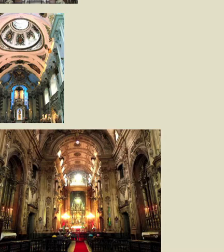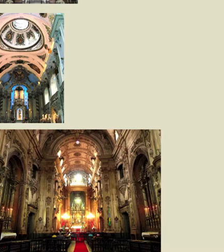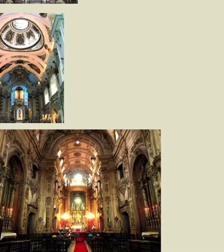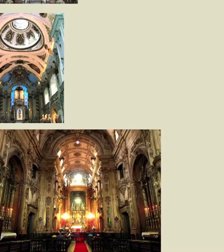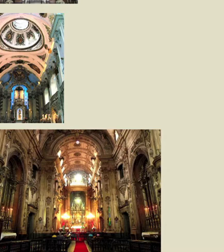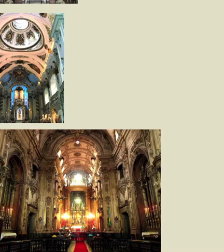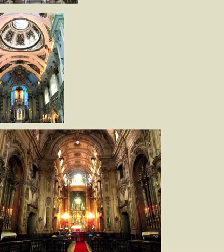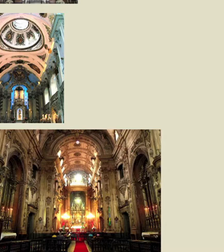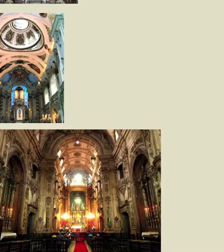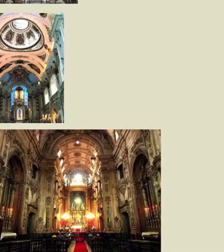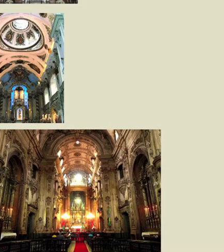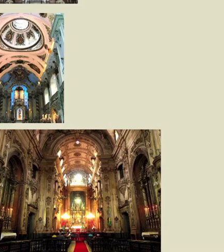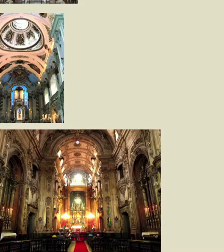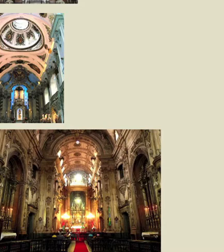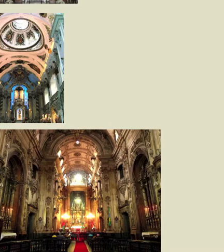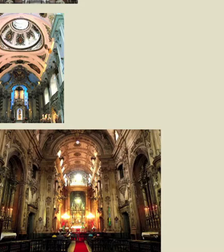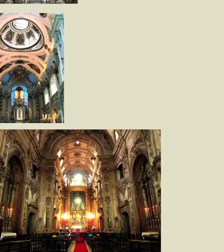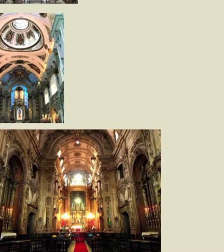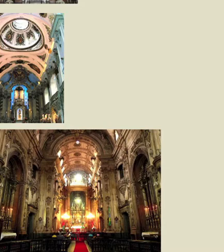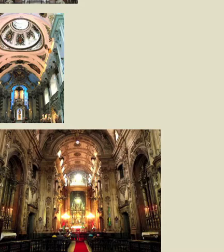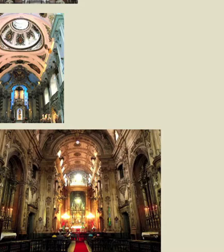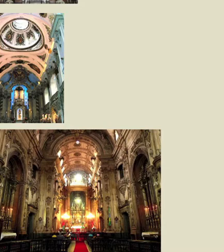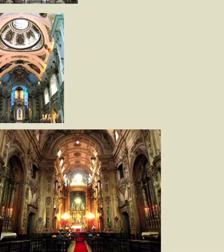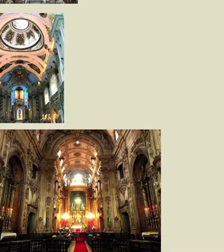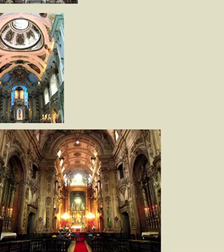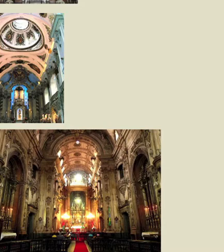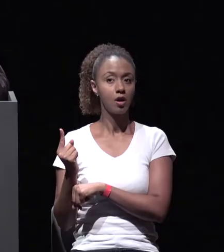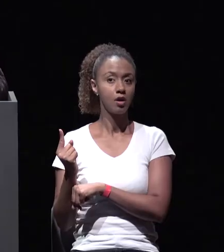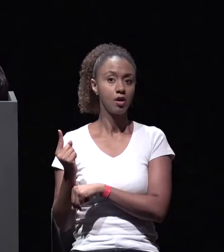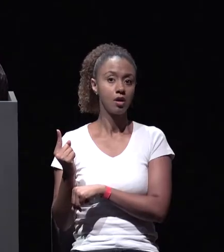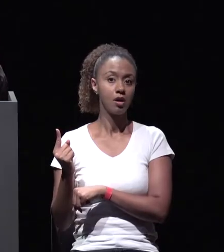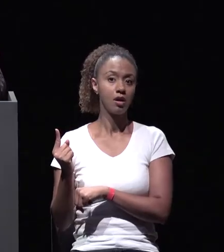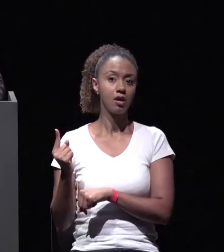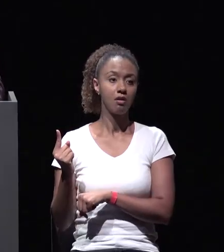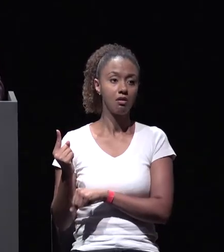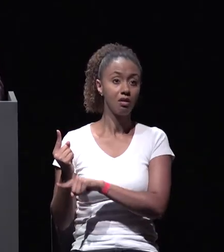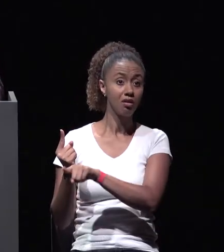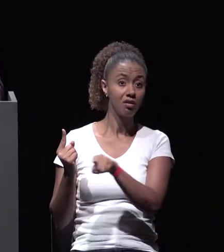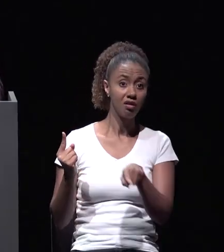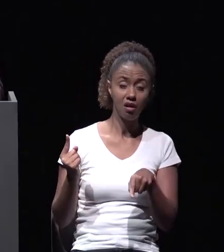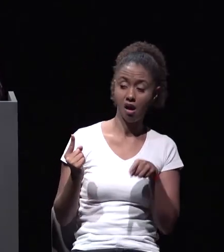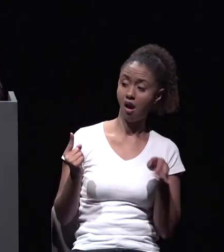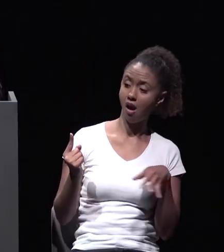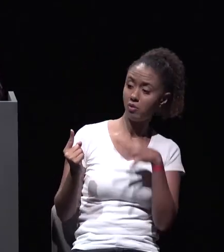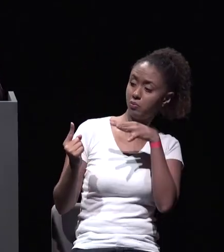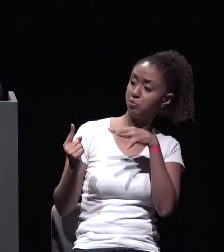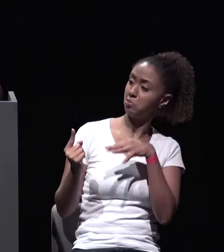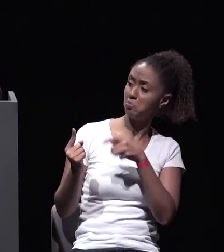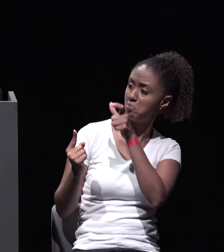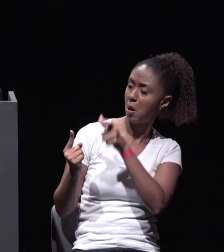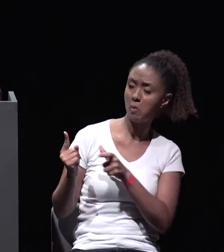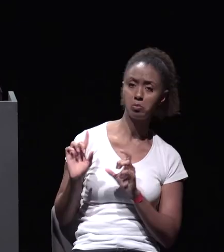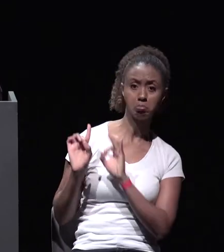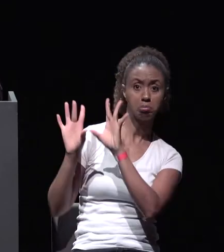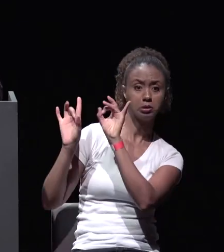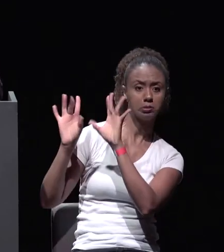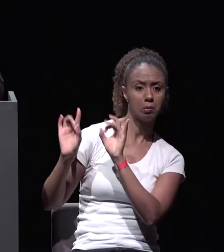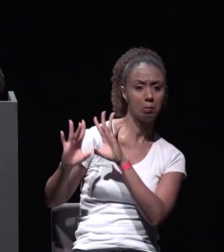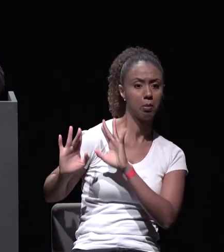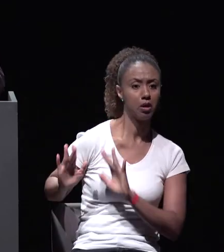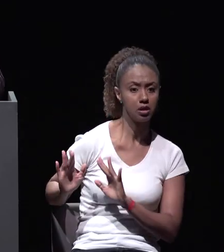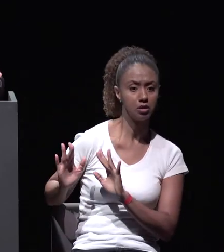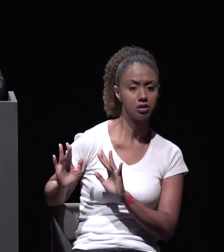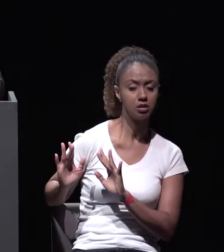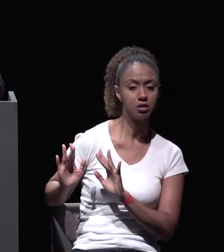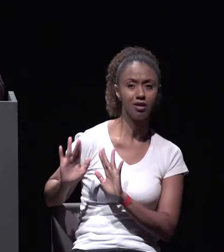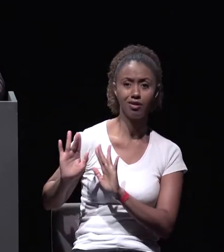forma criou ao redor dele uma visão um pouco mitológica de que ele é um personagem excepcional quando na verdade nós sabemos hoje em dia há